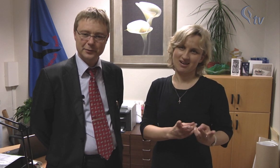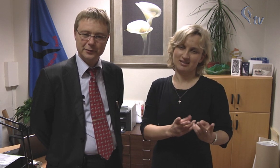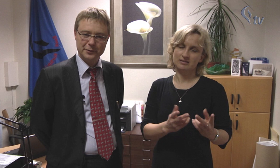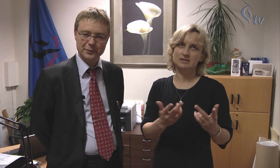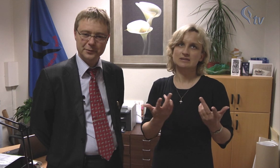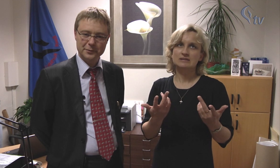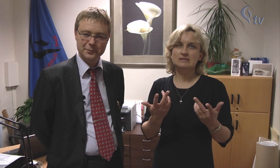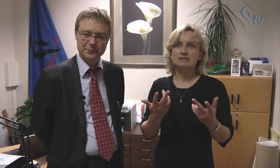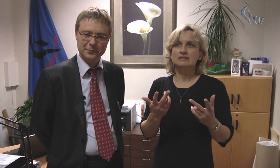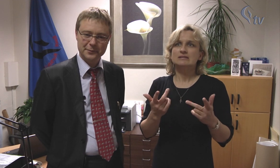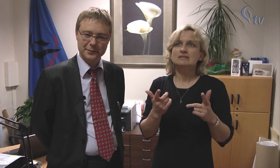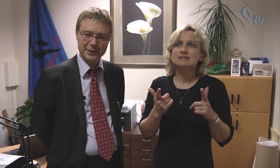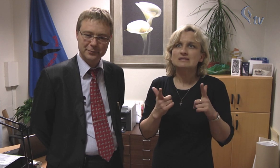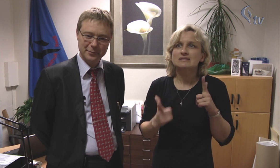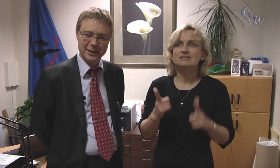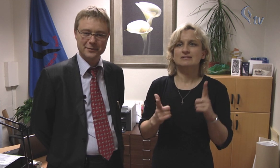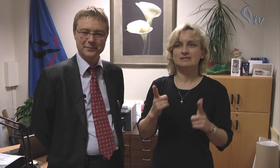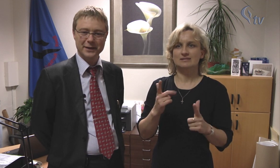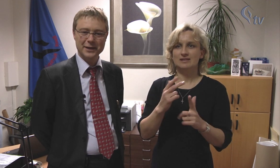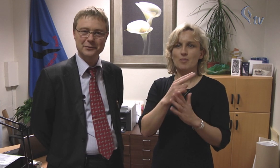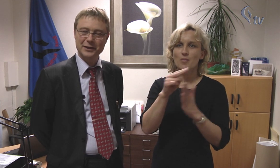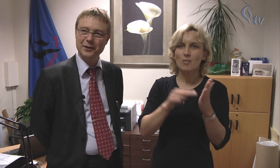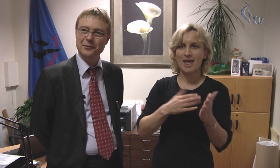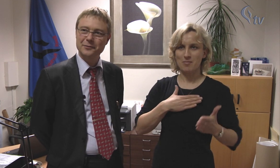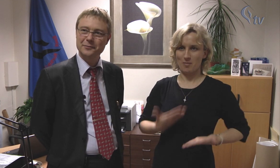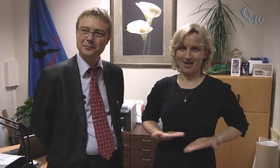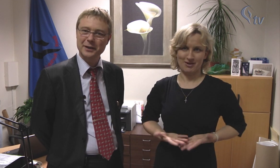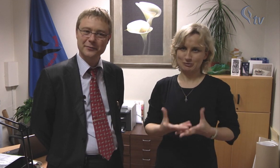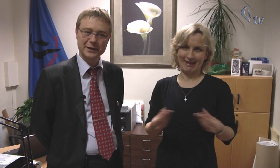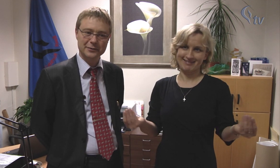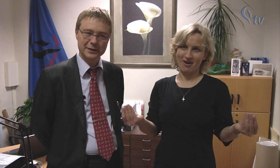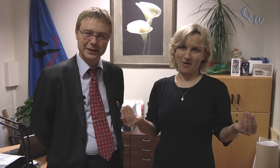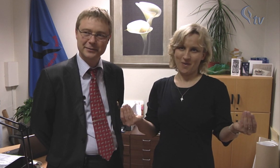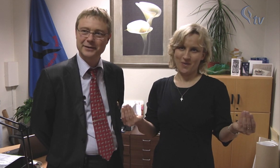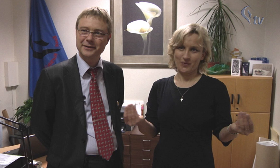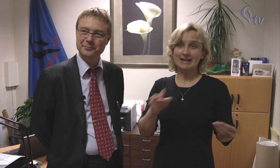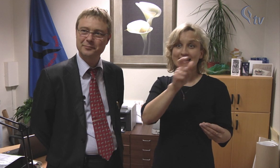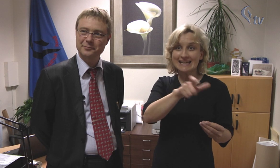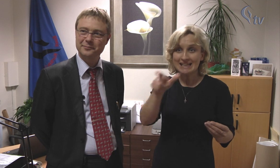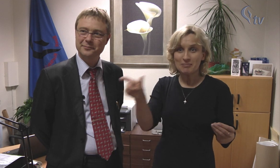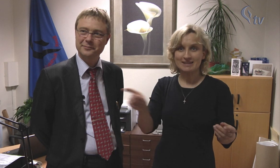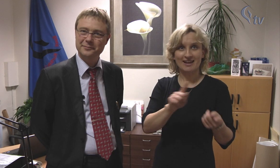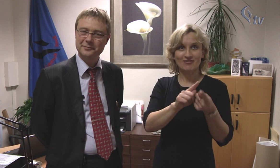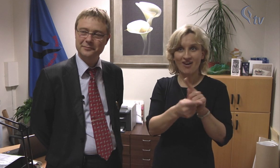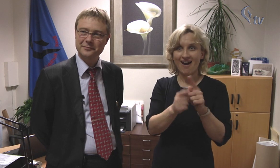tegelikult ju need probleemid meie elust ei kao, pigem vahetuvad inimesed ka.